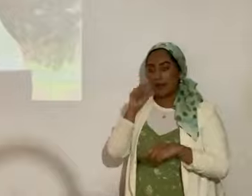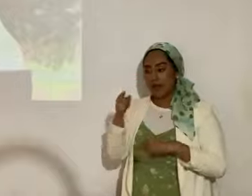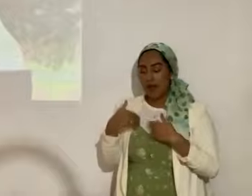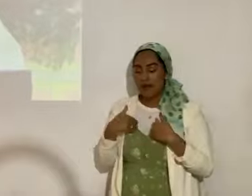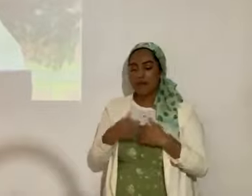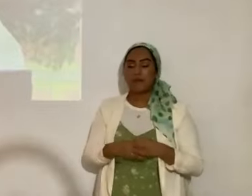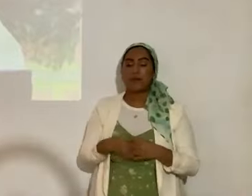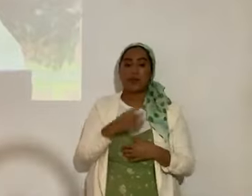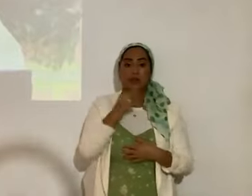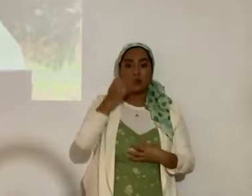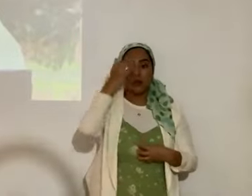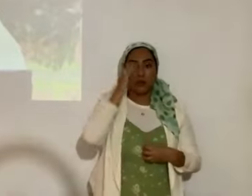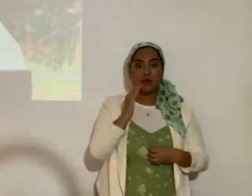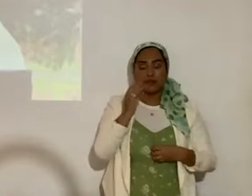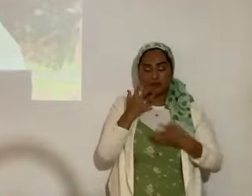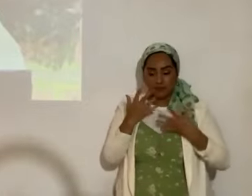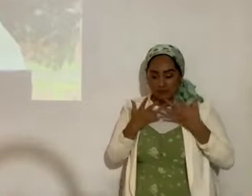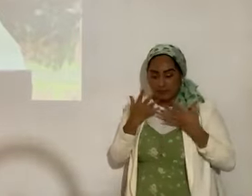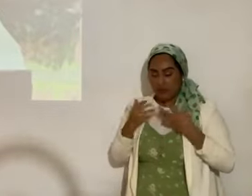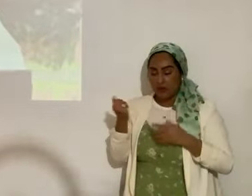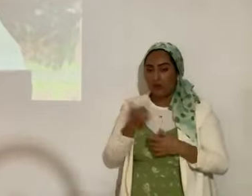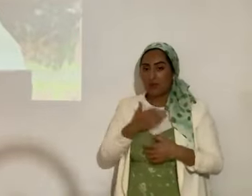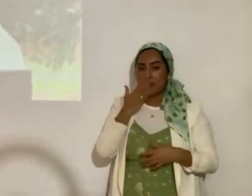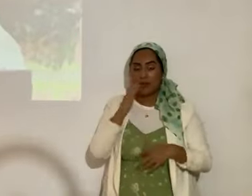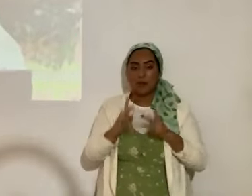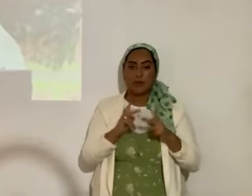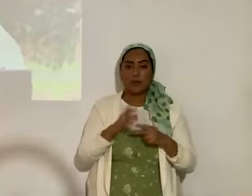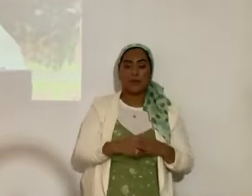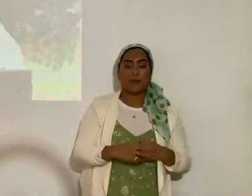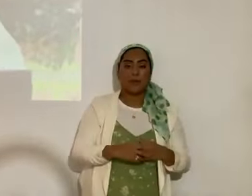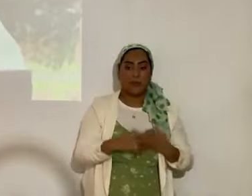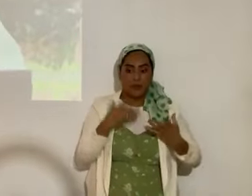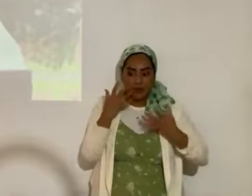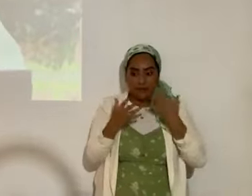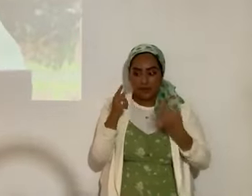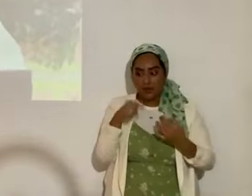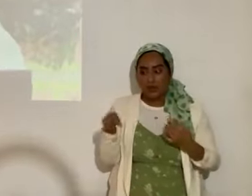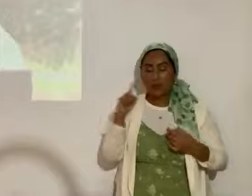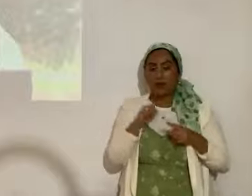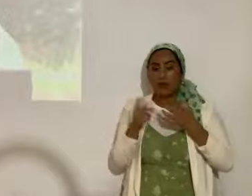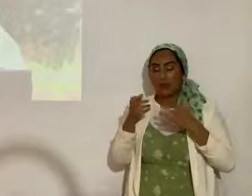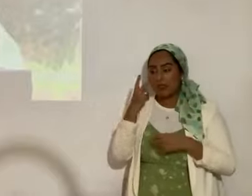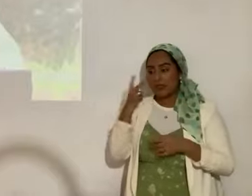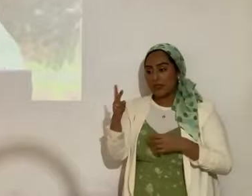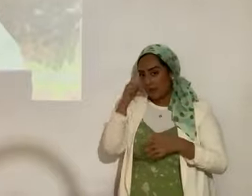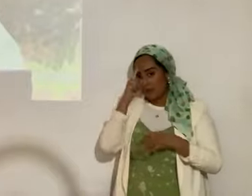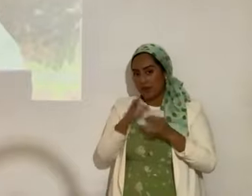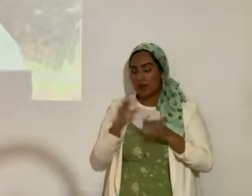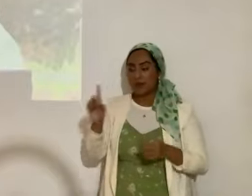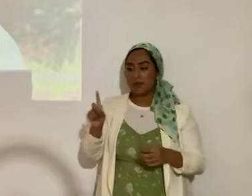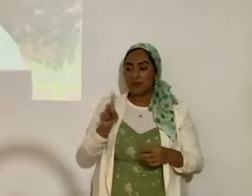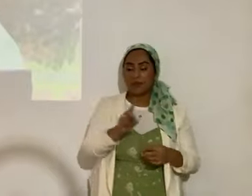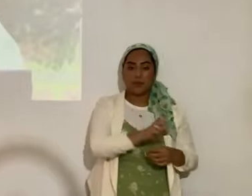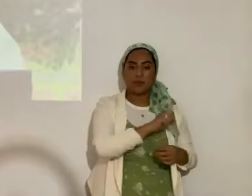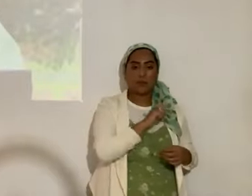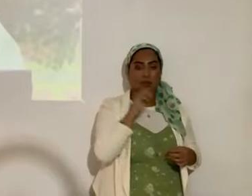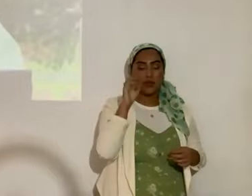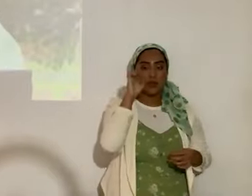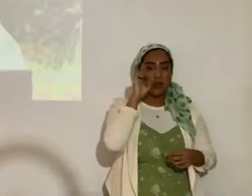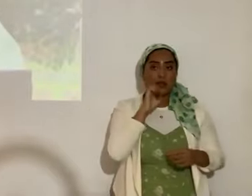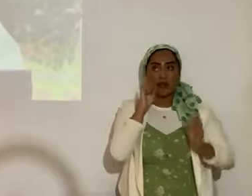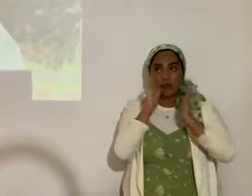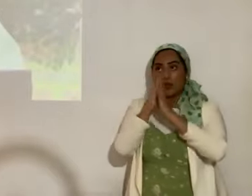ella Elohim el avergüenza a los enemigos él los avergüenza pero él quiere ver la fe de cada creyente Eliseo